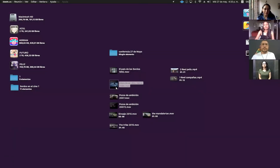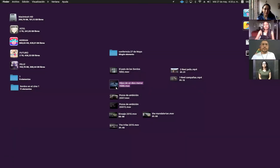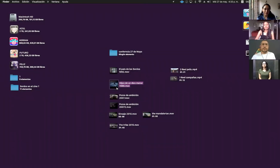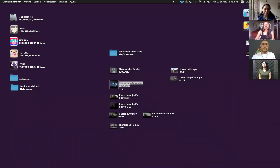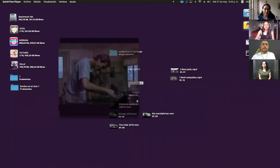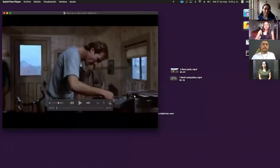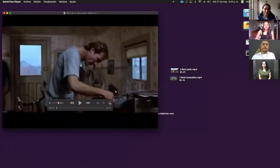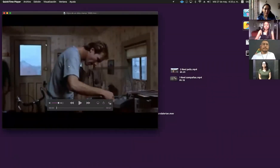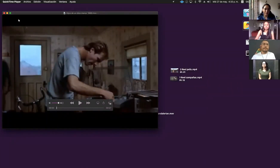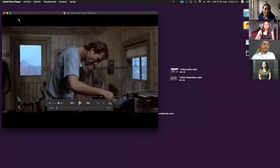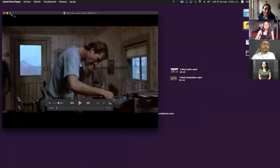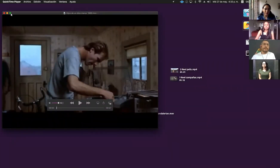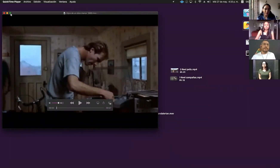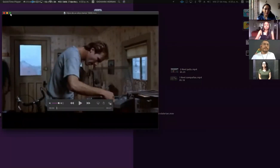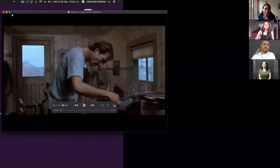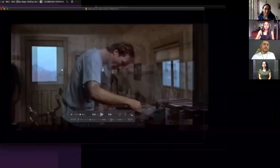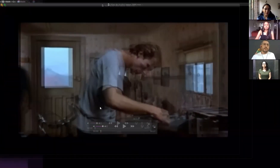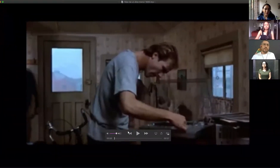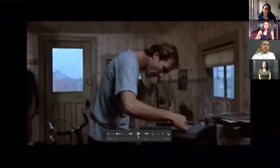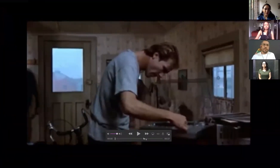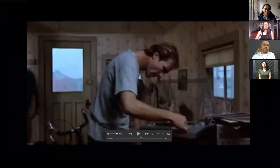Sí.